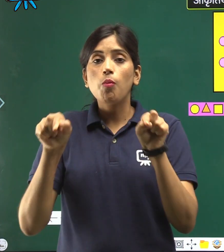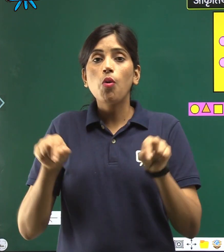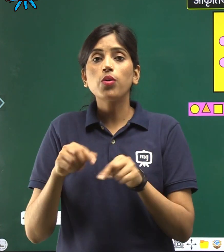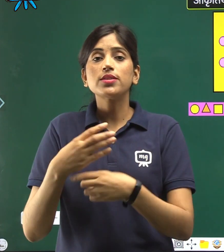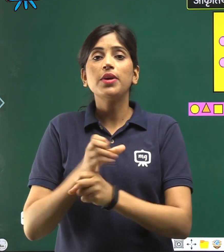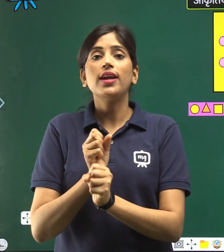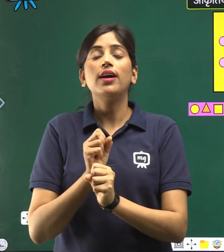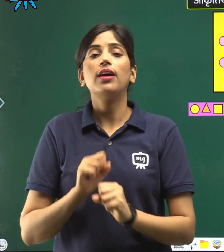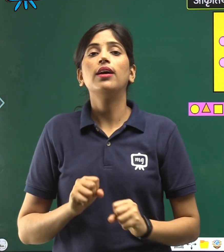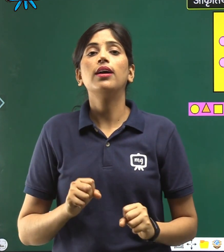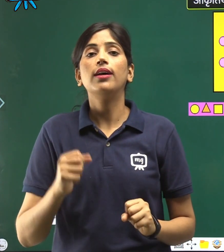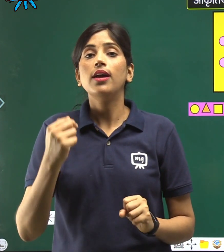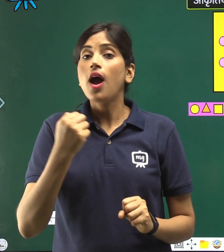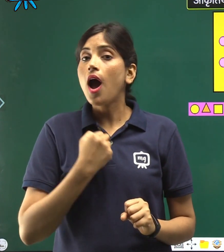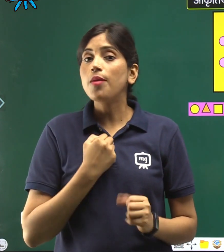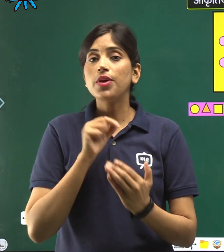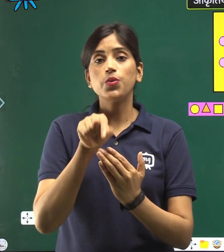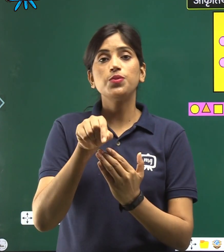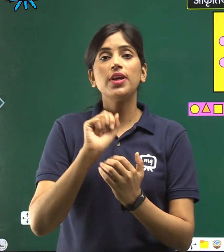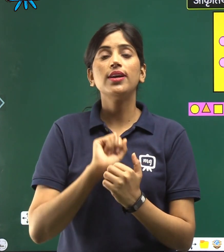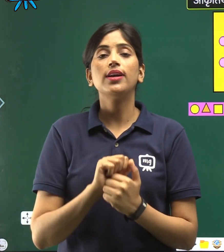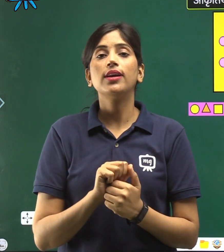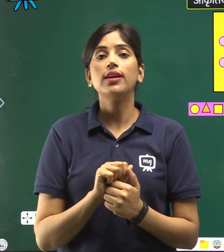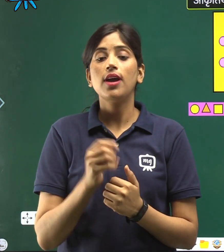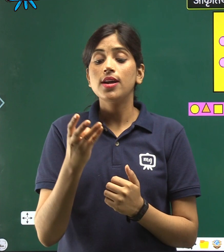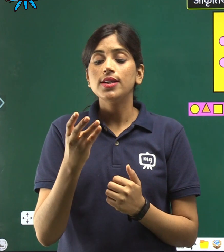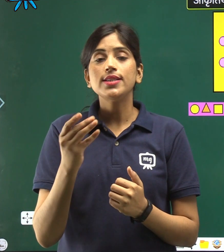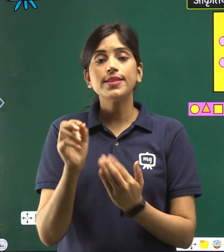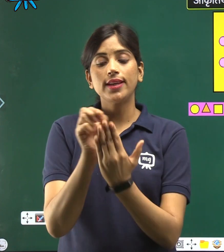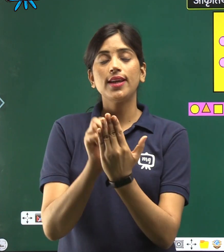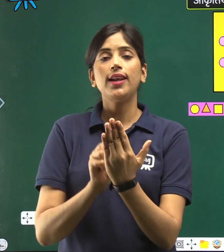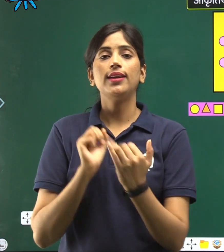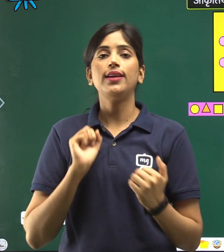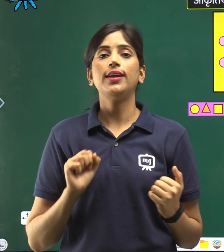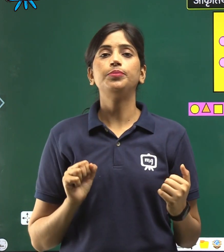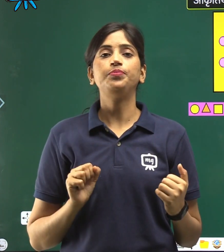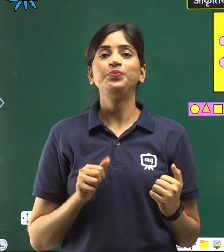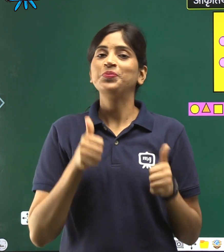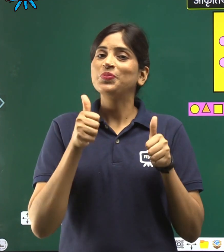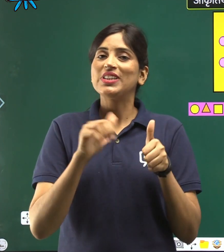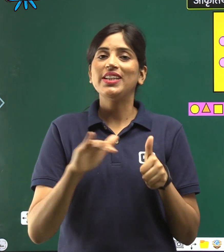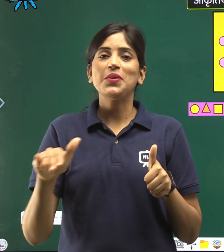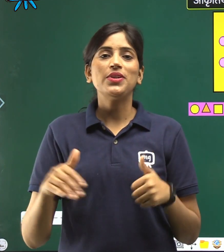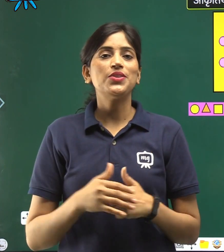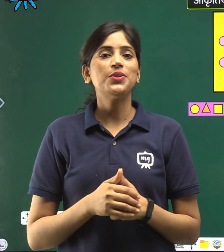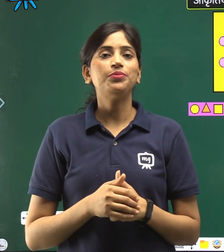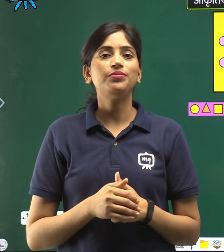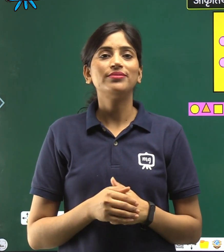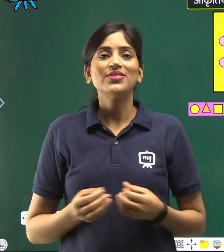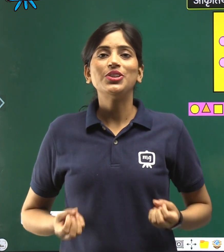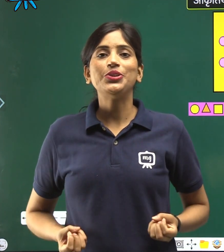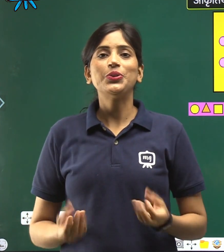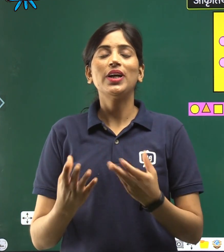है। हमें उसमें संख्या लिखनी है। ठीक है बच्चों,